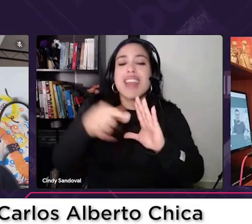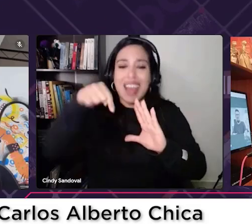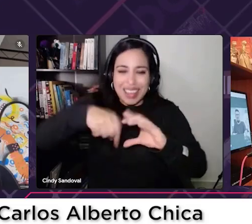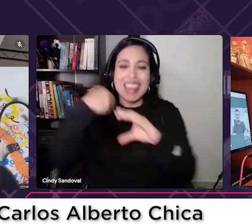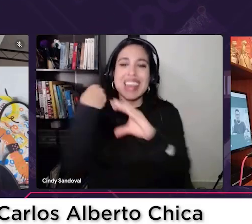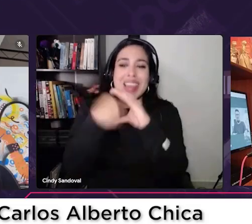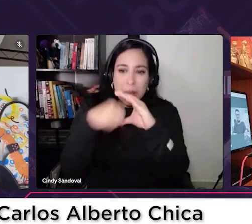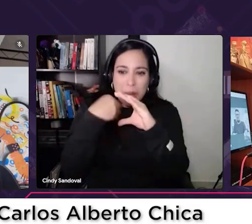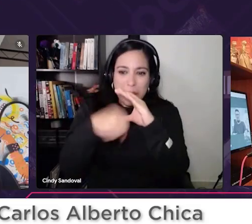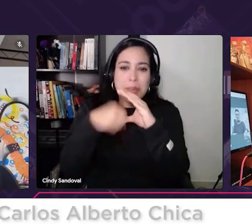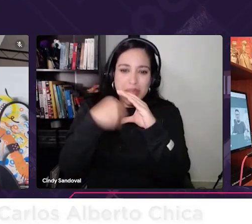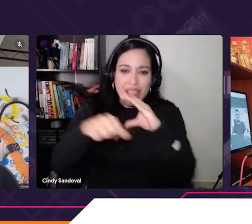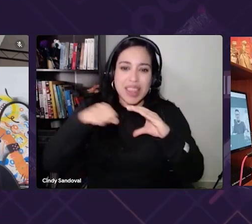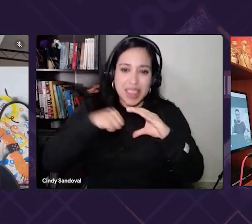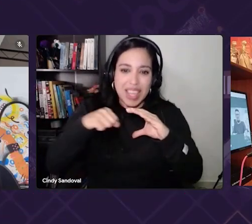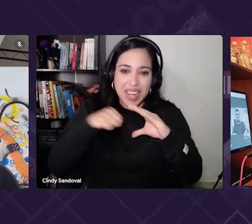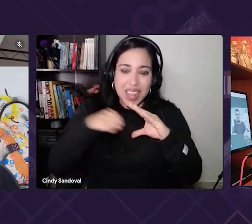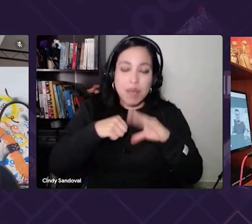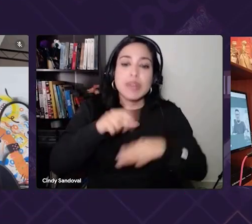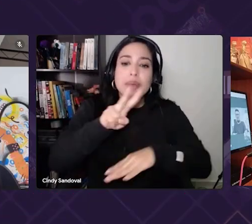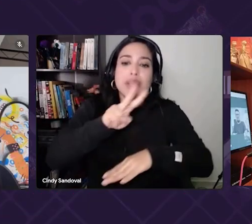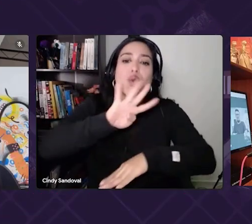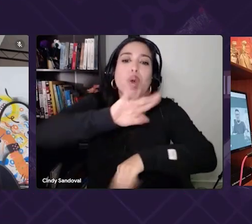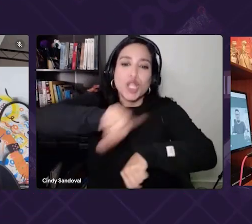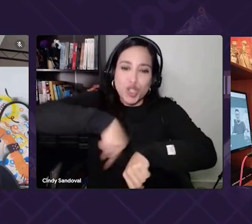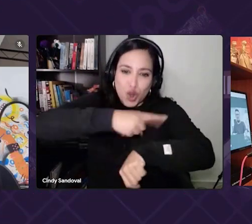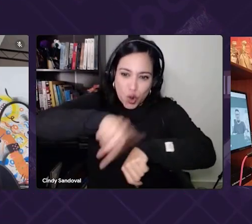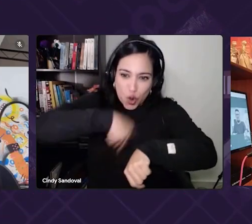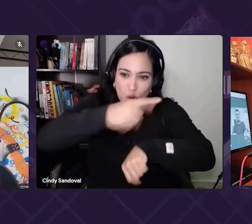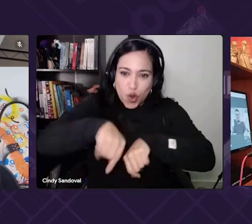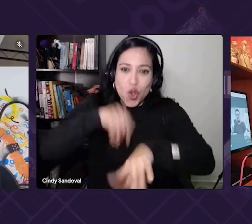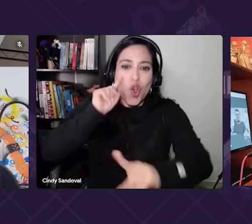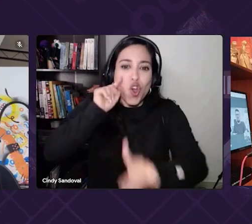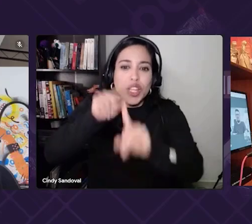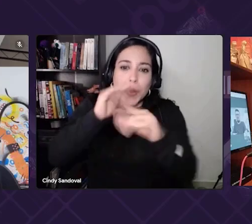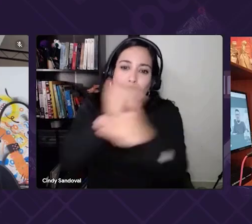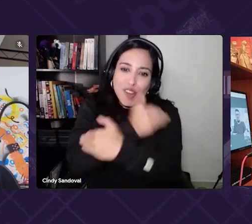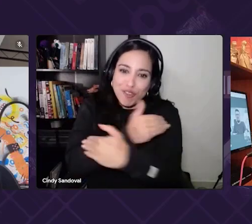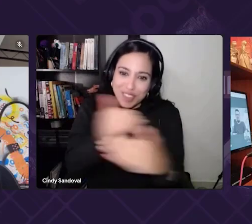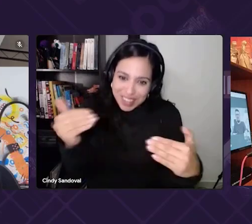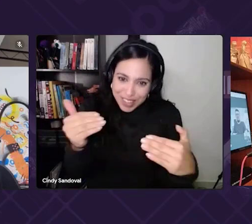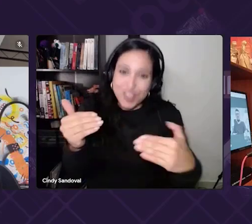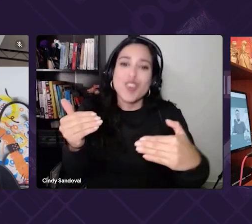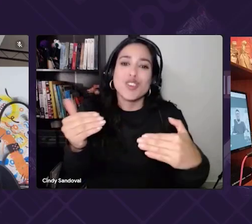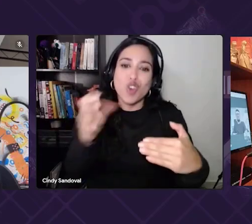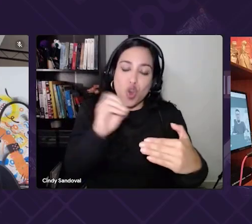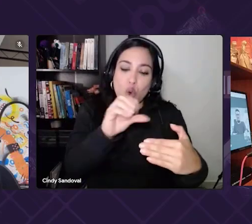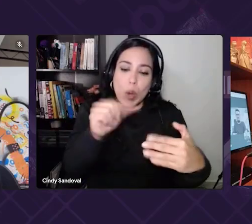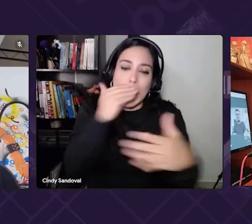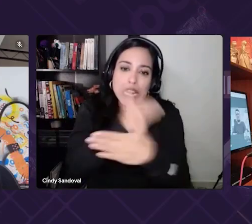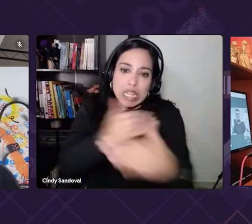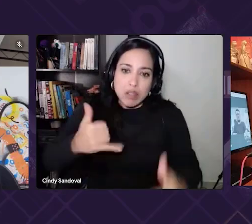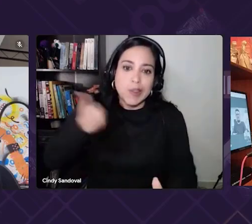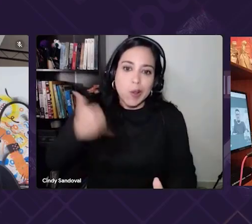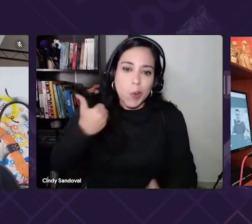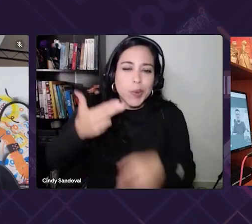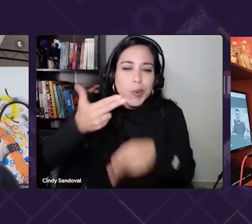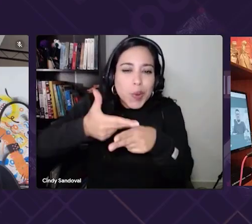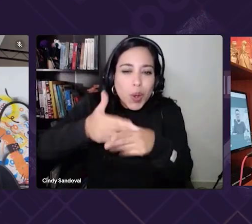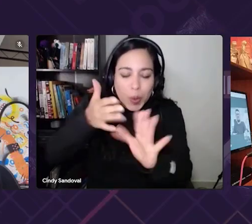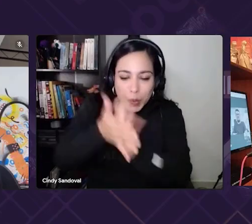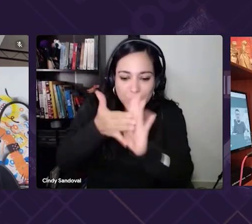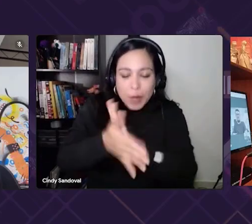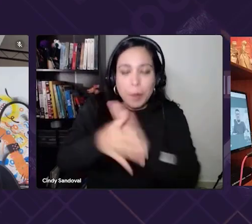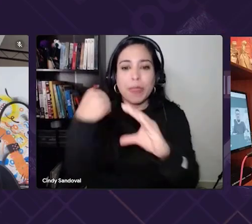Sistema de Comunicación Pública, un canal 24 horas dedicado a los niños, niñas y adolescentes que se